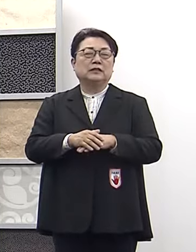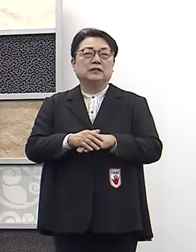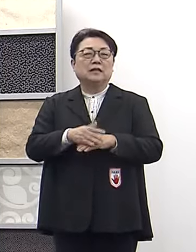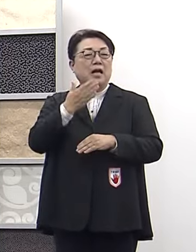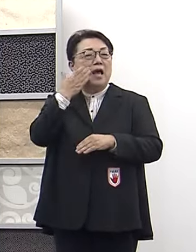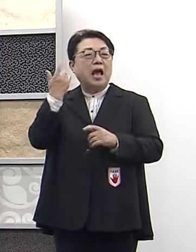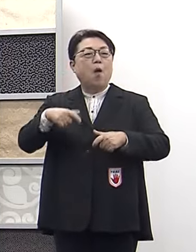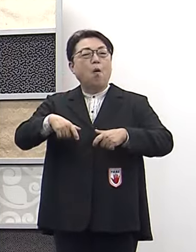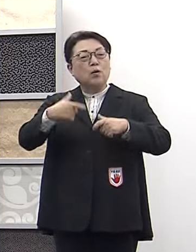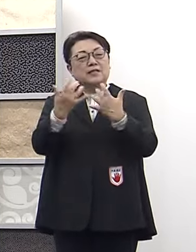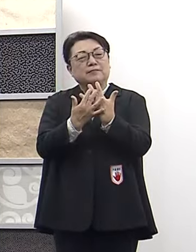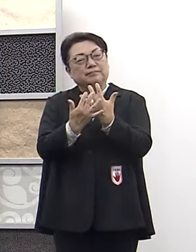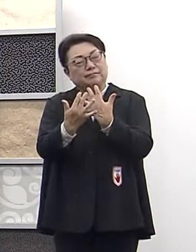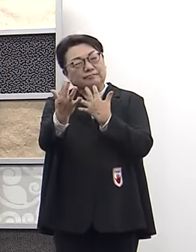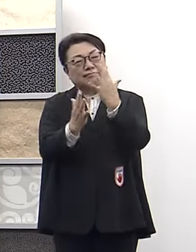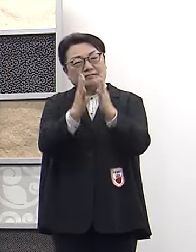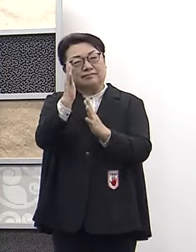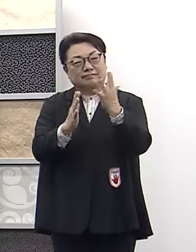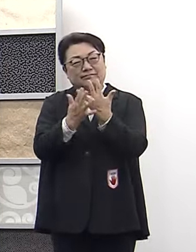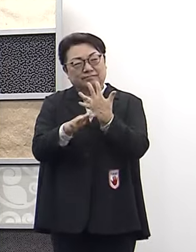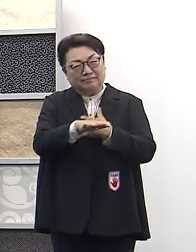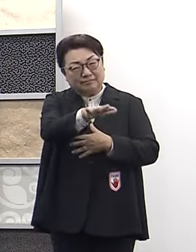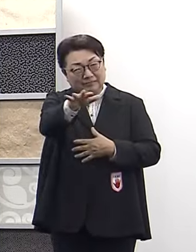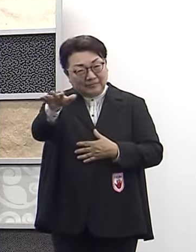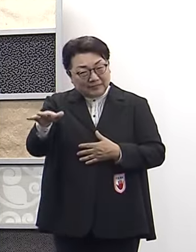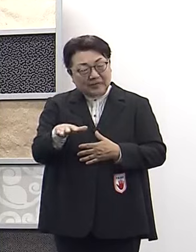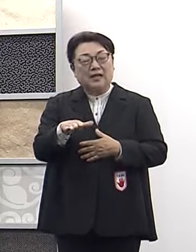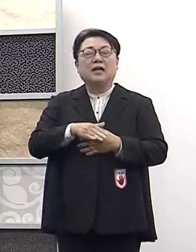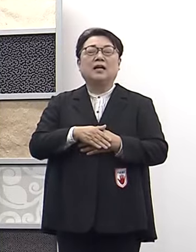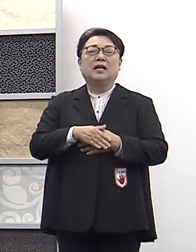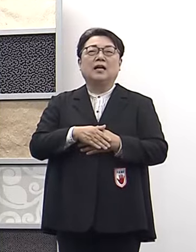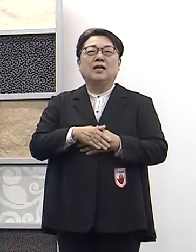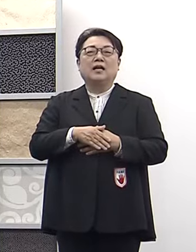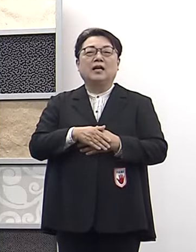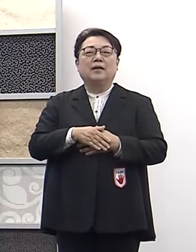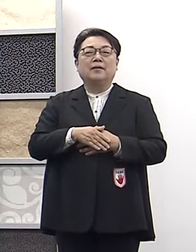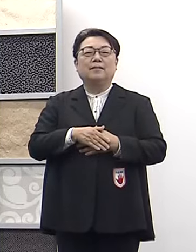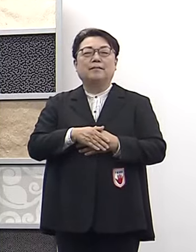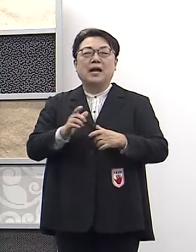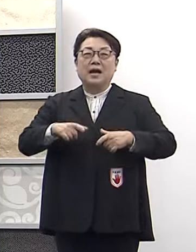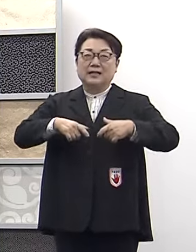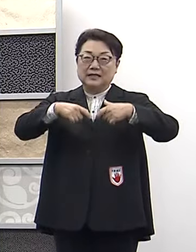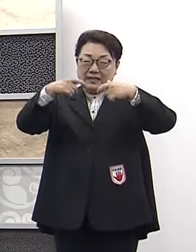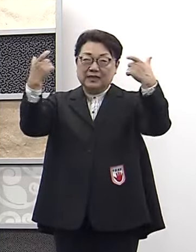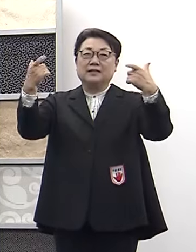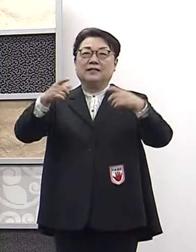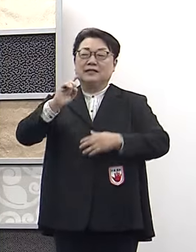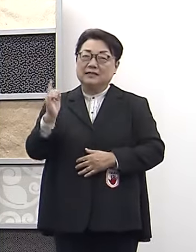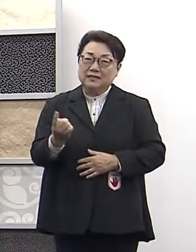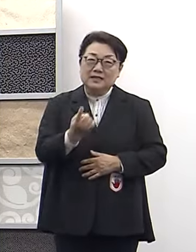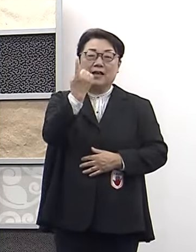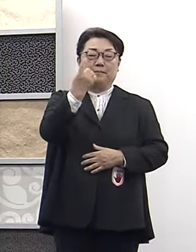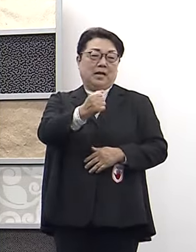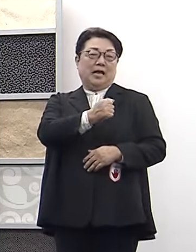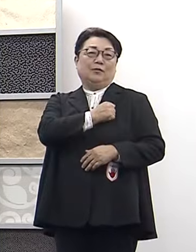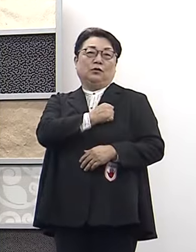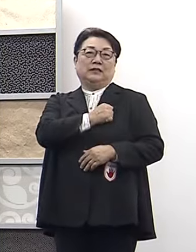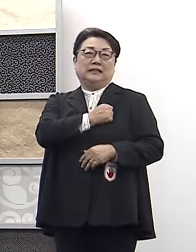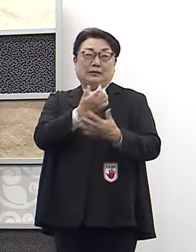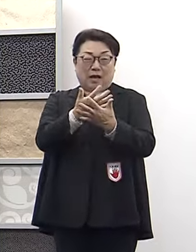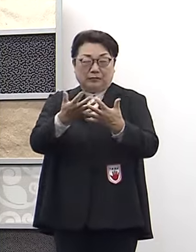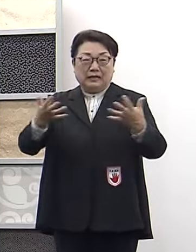木ヶ原の樹海はこうある意味こう何でしょう、生命の源というか、その命の輝きのあ